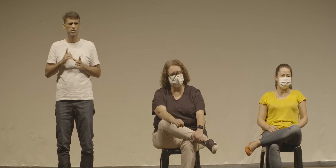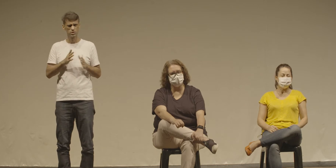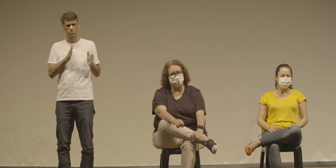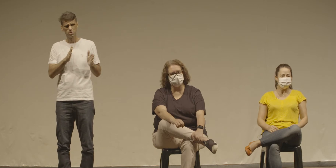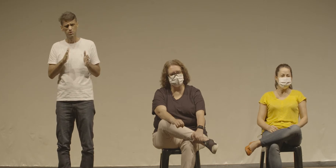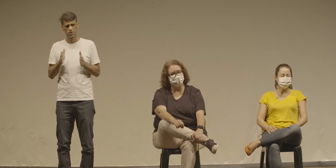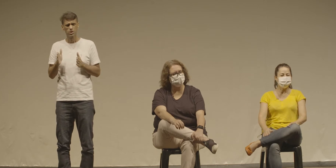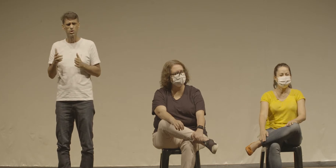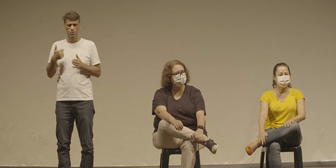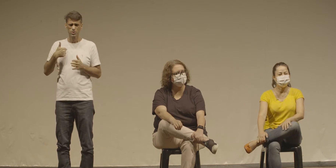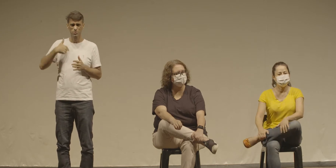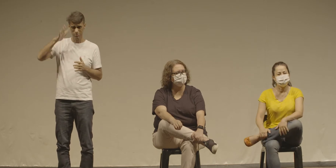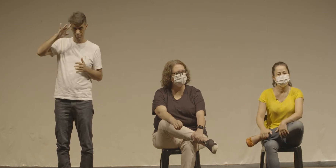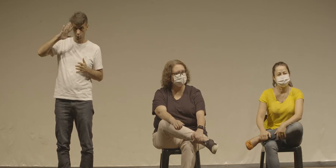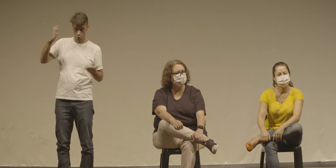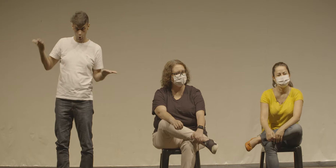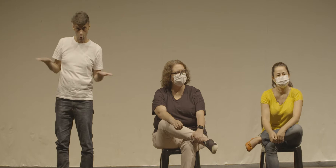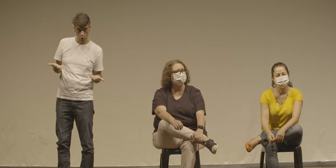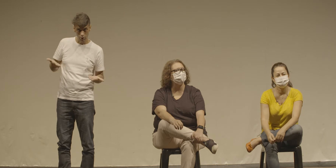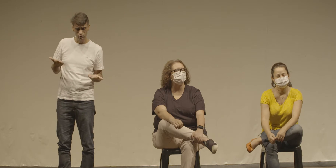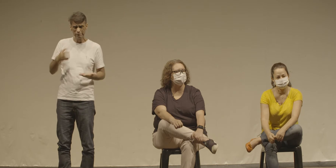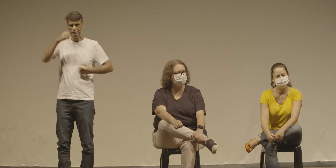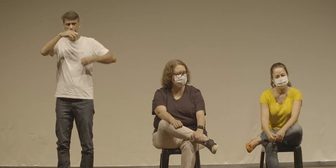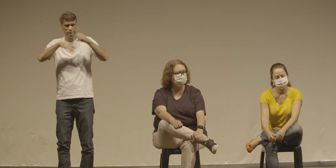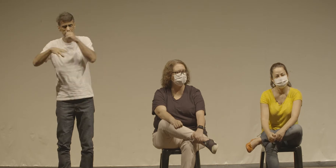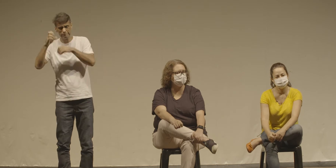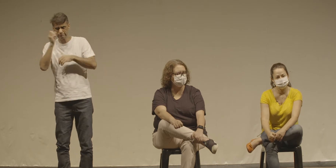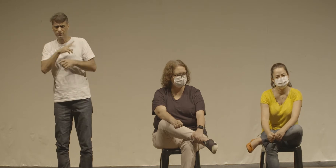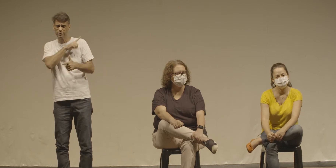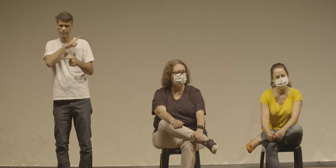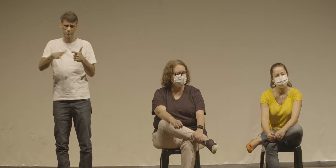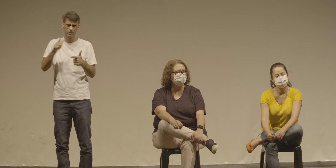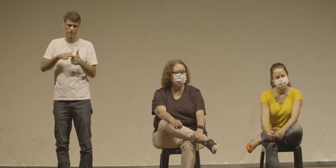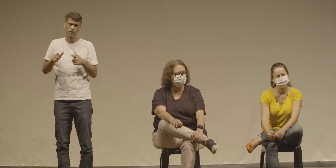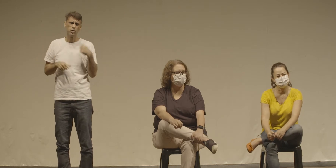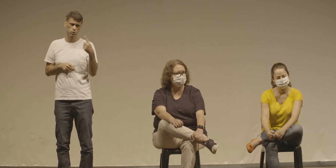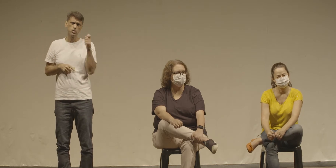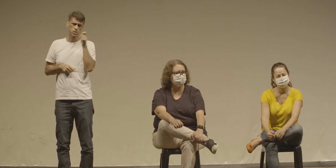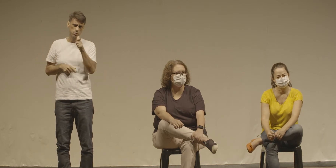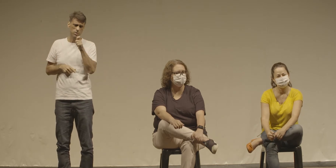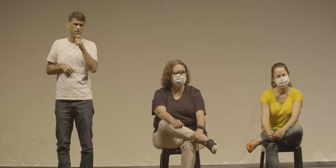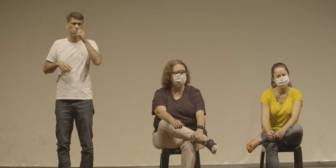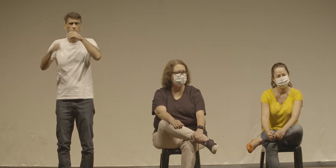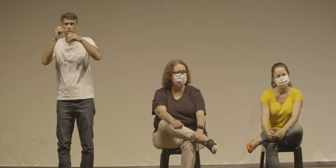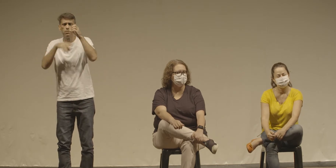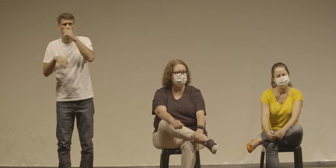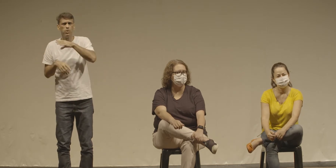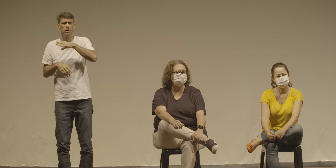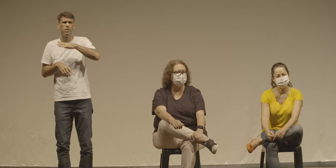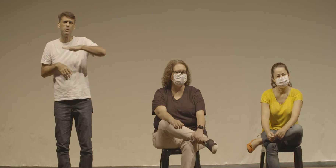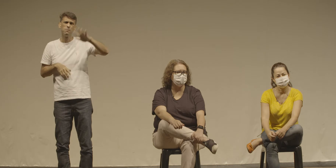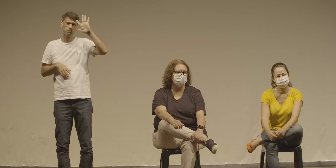É isso que eu tenho pensado. Se hoje nós enfrentamos muitos absurdos, né? Todas que somos mulheres sabemos os absurdos, eu imagino